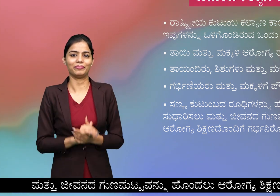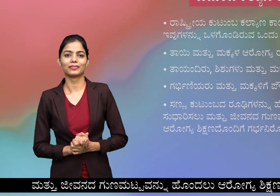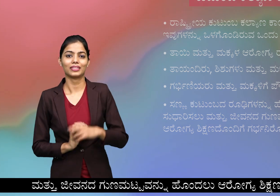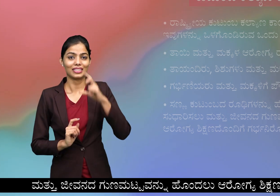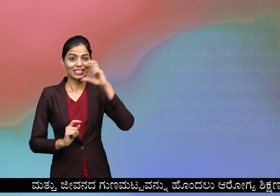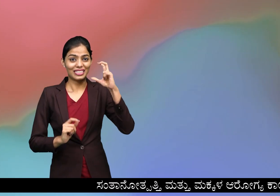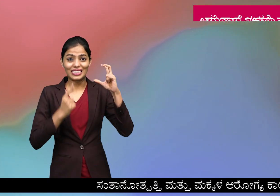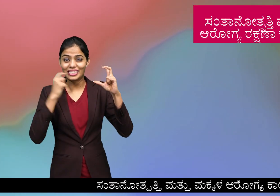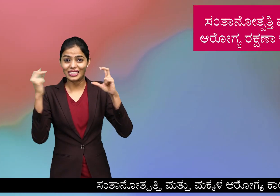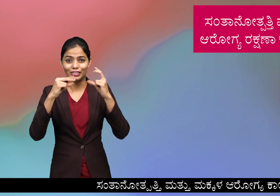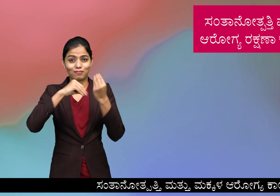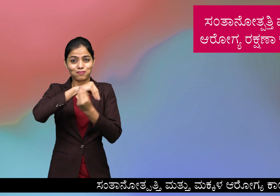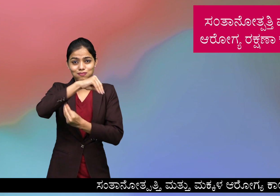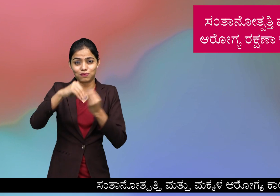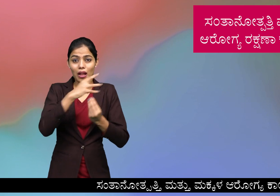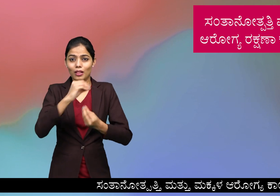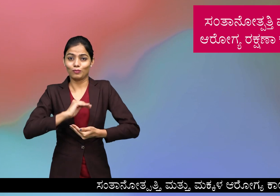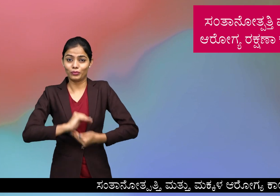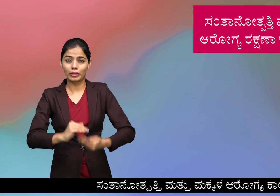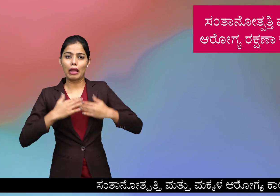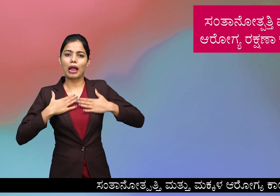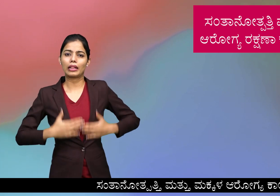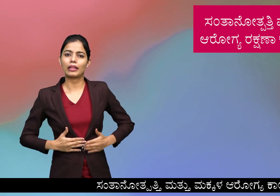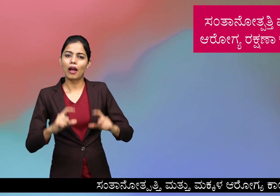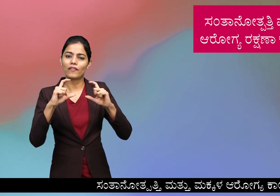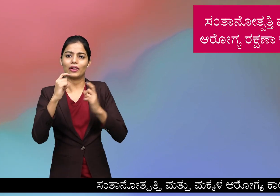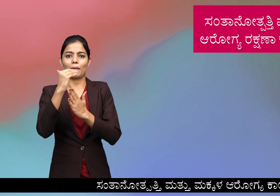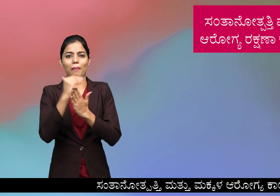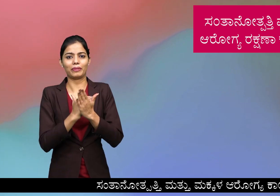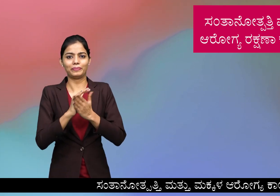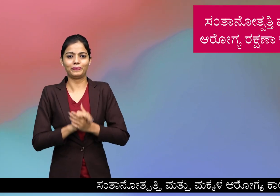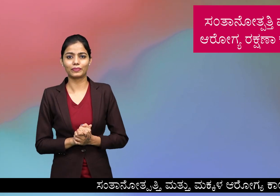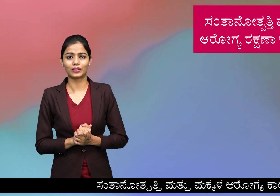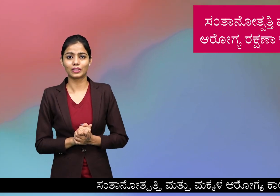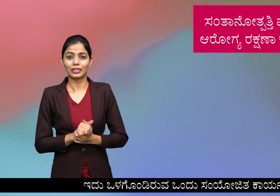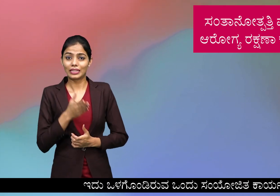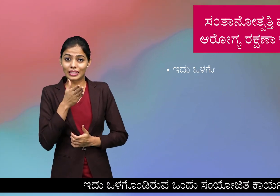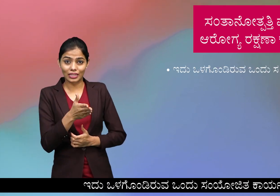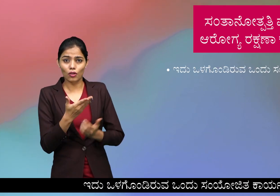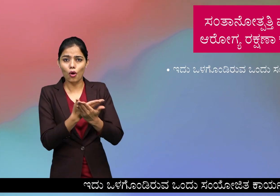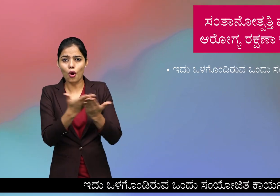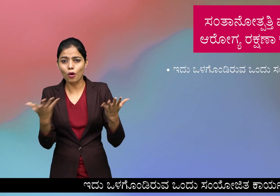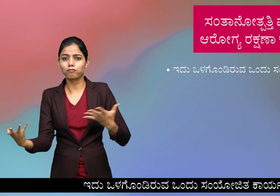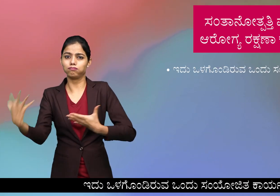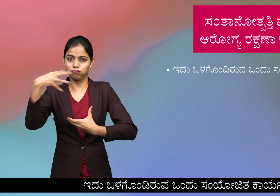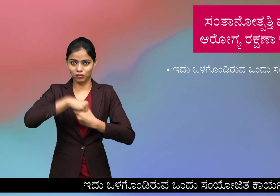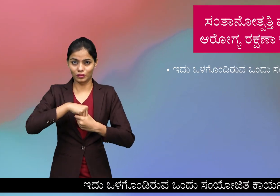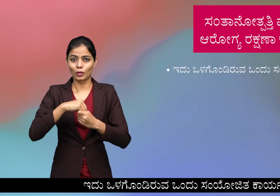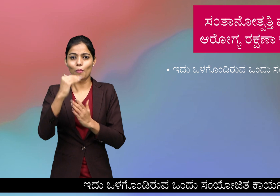ಸಂತಾನೋತ್ಪತ್ತಿ ಮತ್ತು ಮಕ್ಕಳ ಆರೋಗ್ಯ ಕಾರ್ಯಕ್ರಮ. ಇದು ಒಳಗೊಂಡಿರುವ ಒಂದು ಸಂಯೋಜಿತ